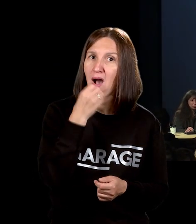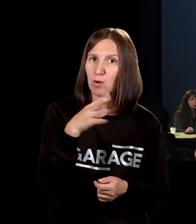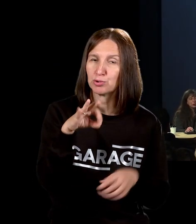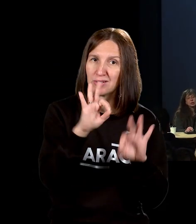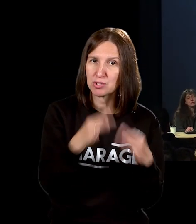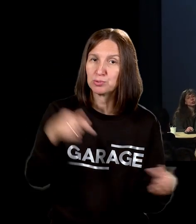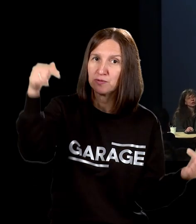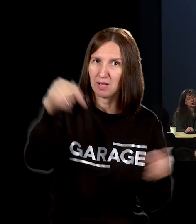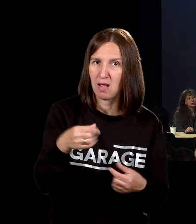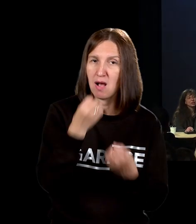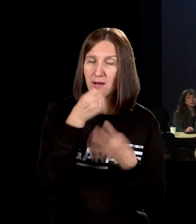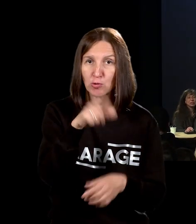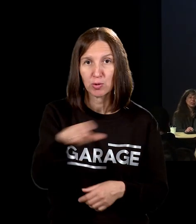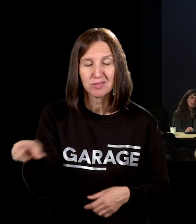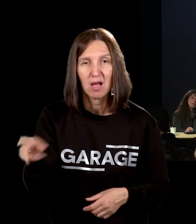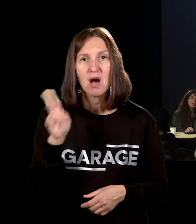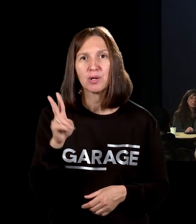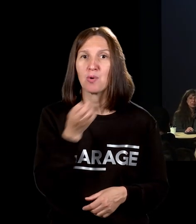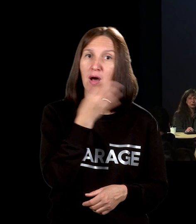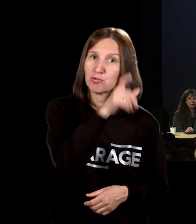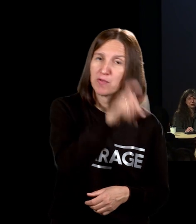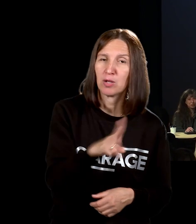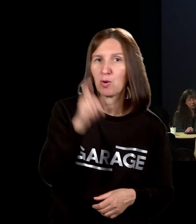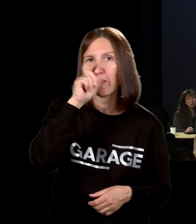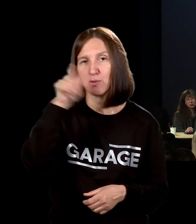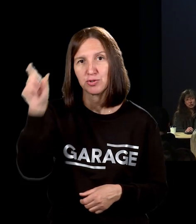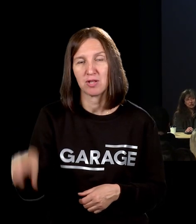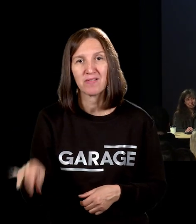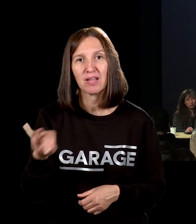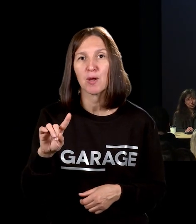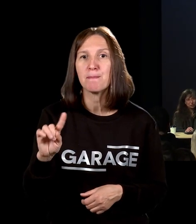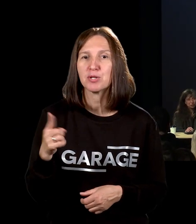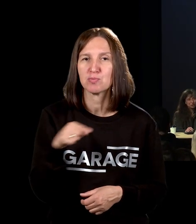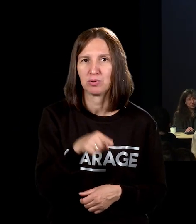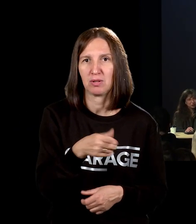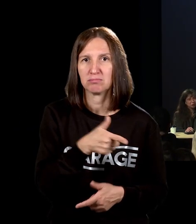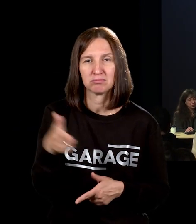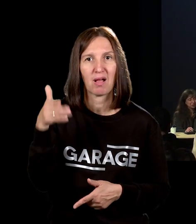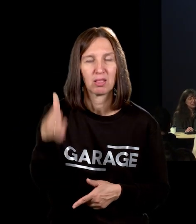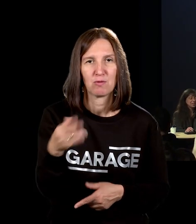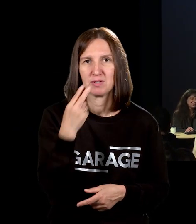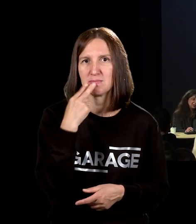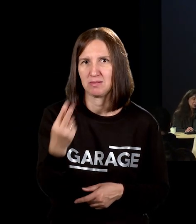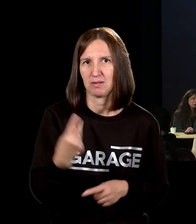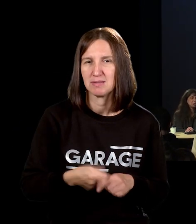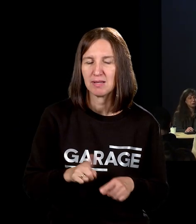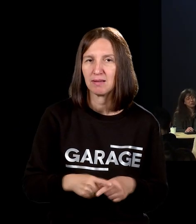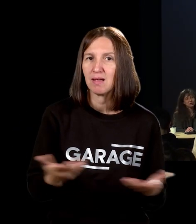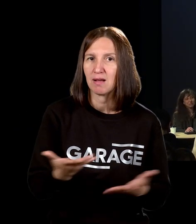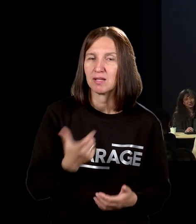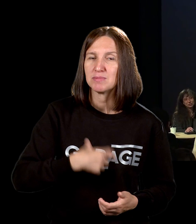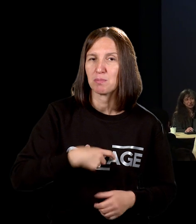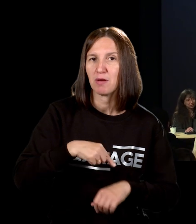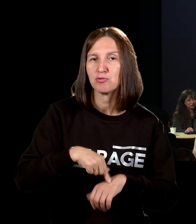и почему ты это смотришь, и с кем, и каким ты себя чувствуешь, когда ты смотришь это искусство, и сознаешь себя, и сознаешься в том, что